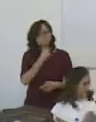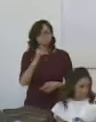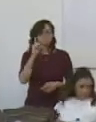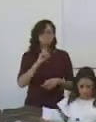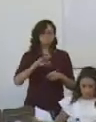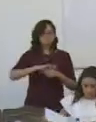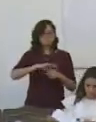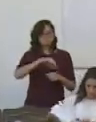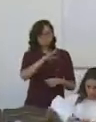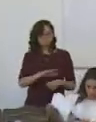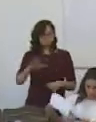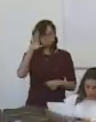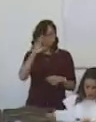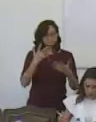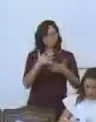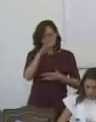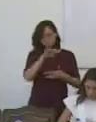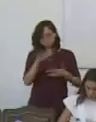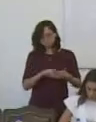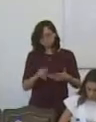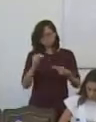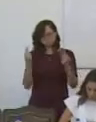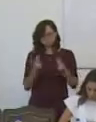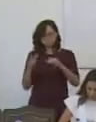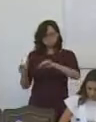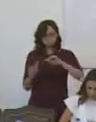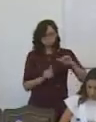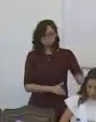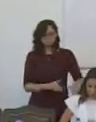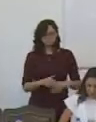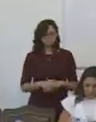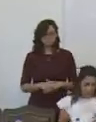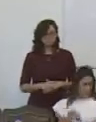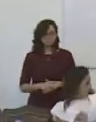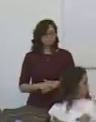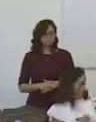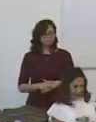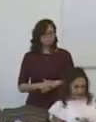y forma. Manuel Hernández en las imágenes, Edwin Hernández, 21 Noticias.